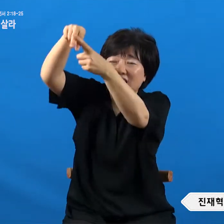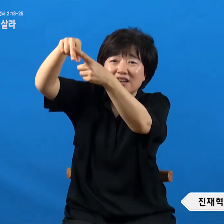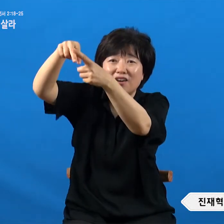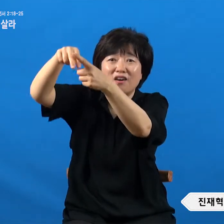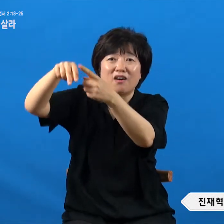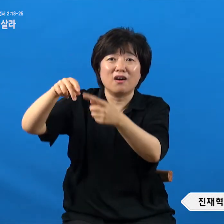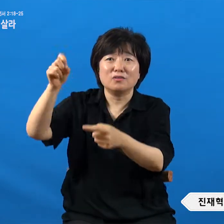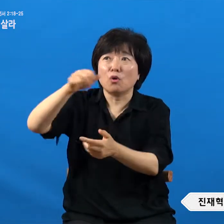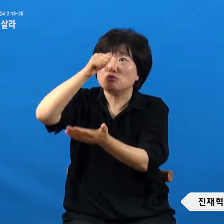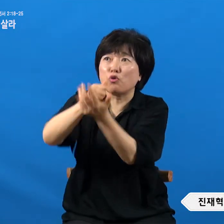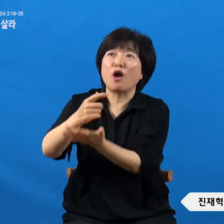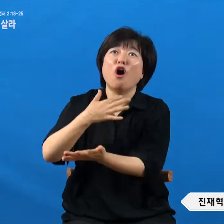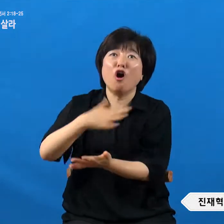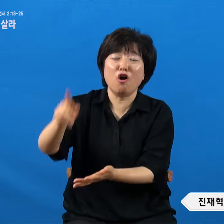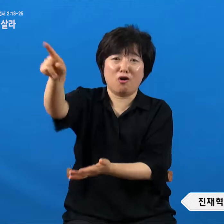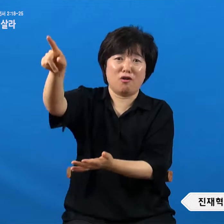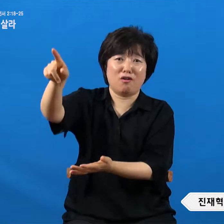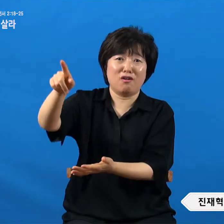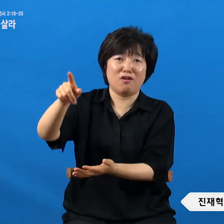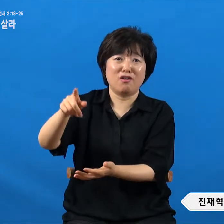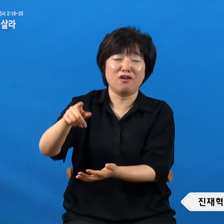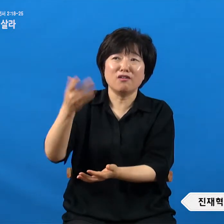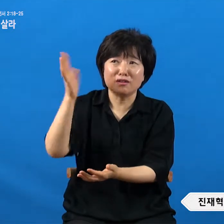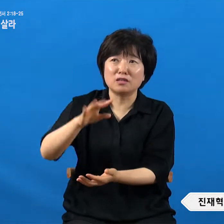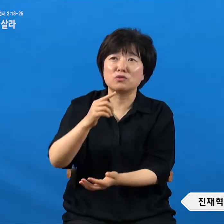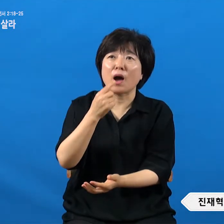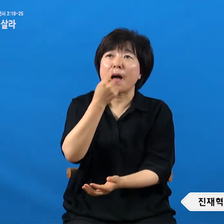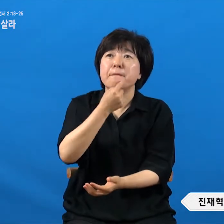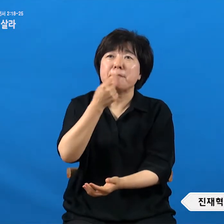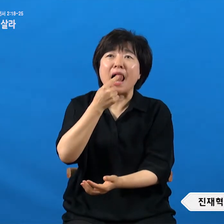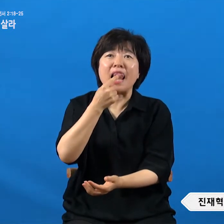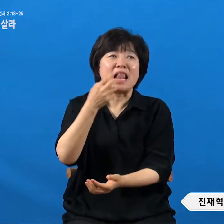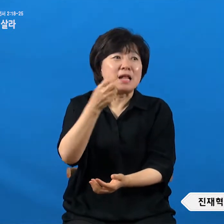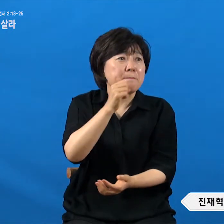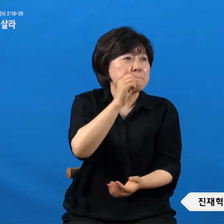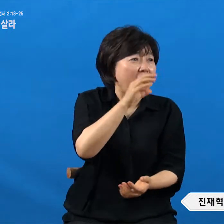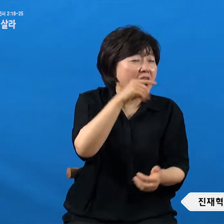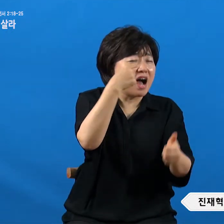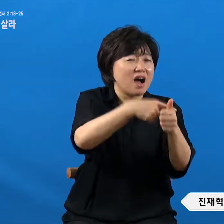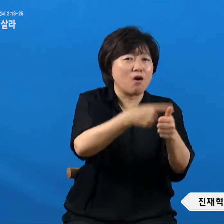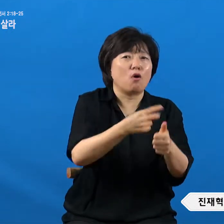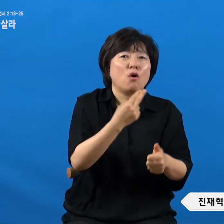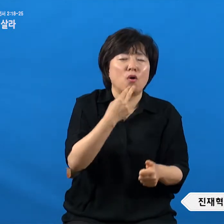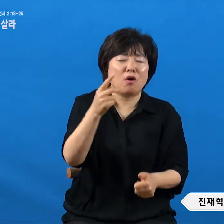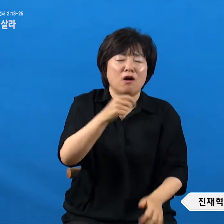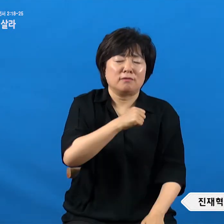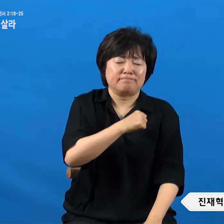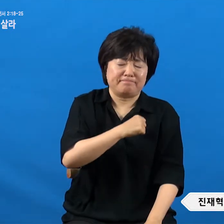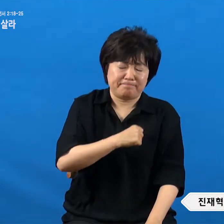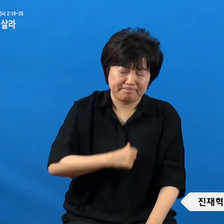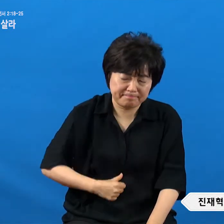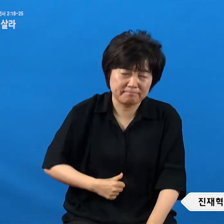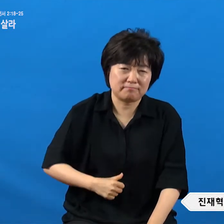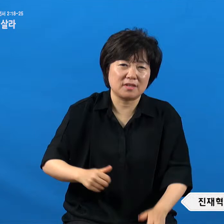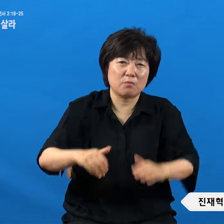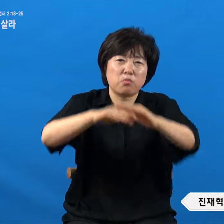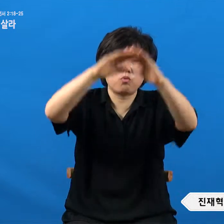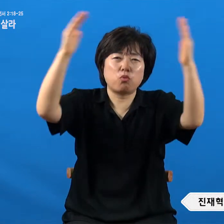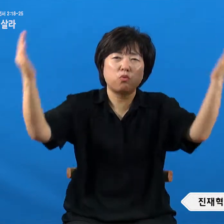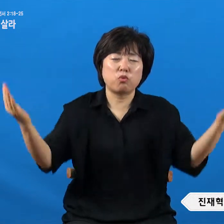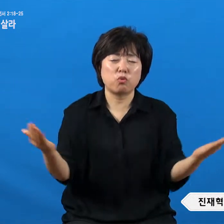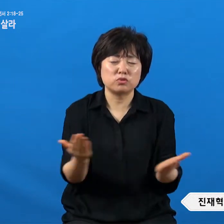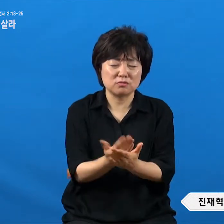그분께서 입을 열지 않으셨습니다. 욕하지 않으셨습니다. 위협하지 않으셨습니다. 그냥 그 모든